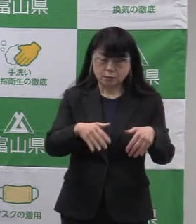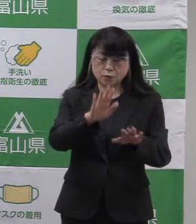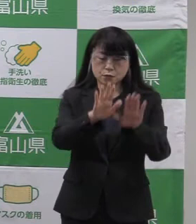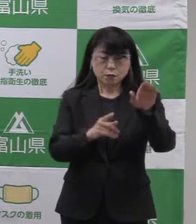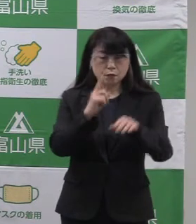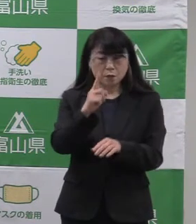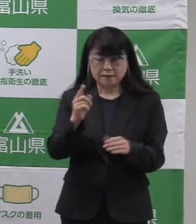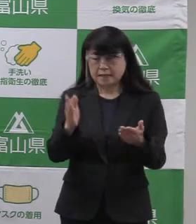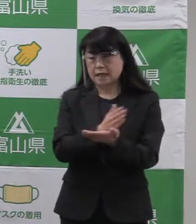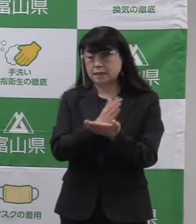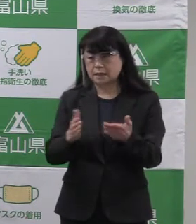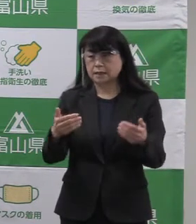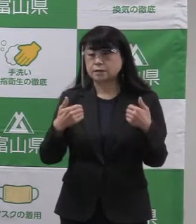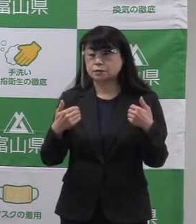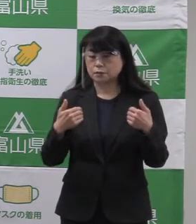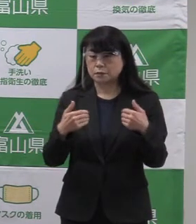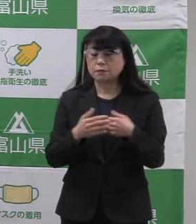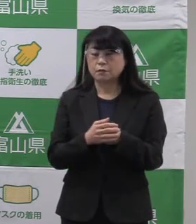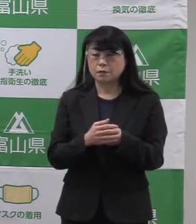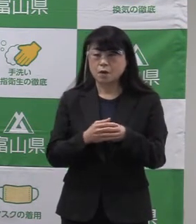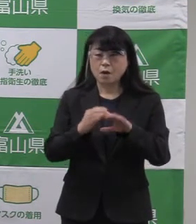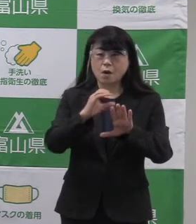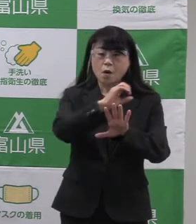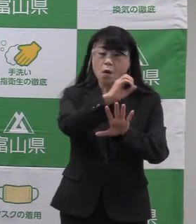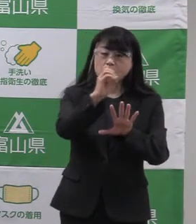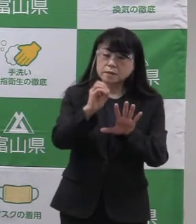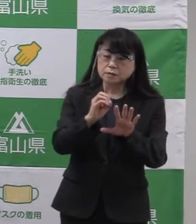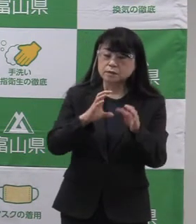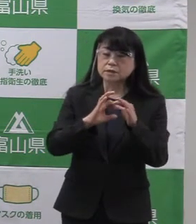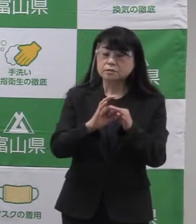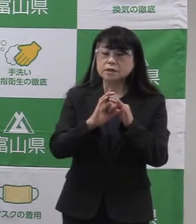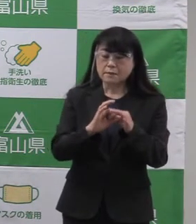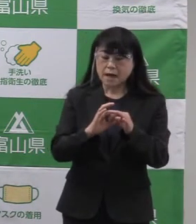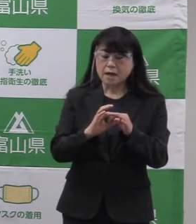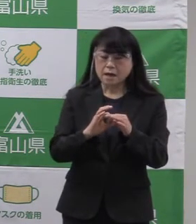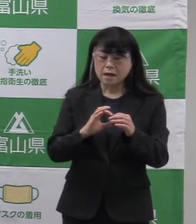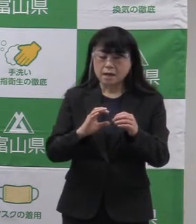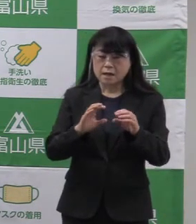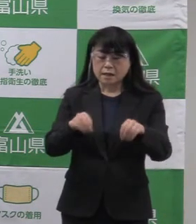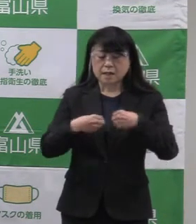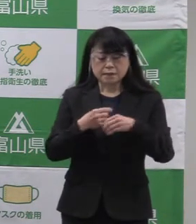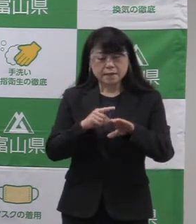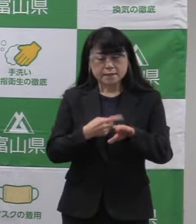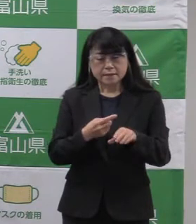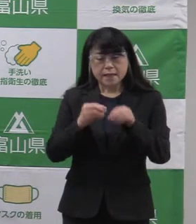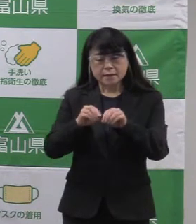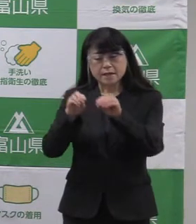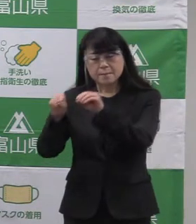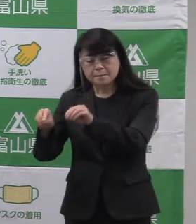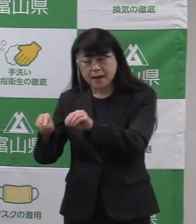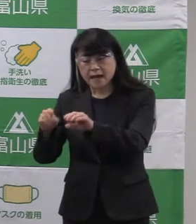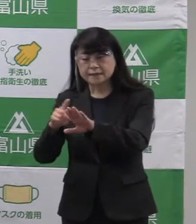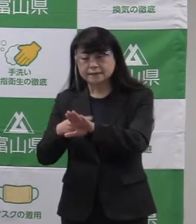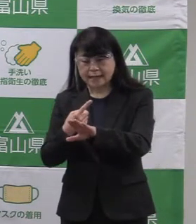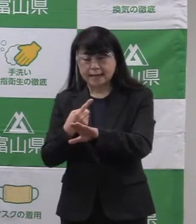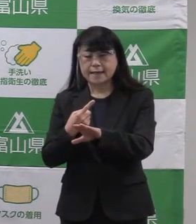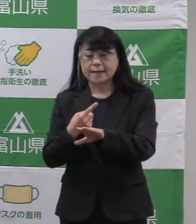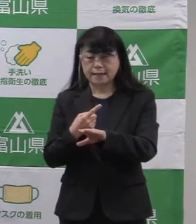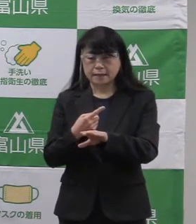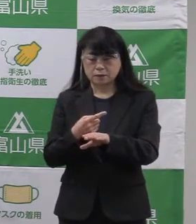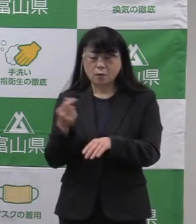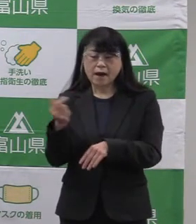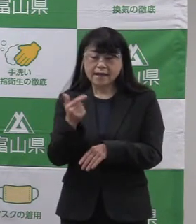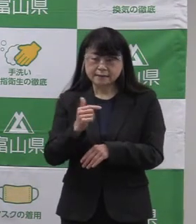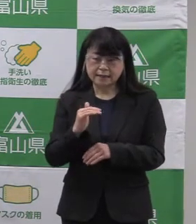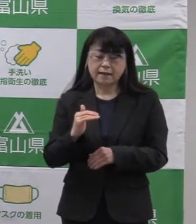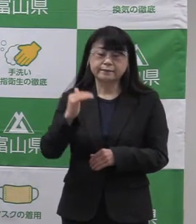ります。そして、オミクロン株についてですが、感染性あるいは伝播性、伝わり方の速